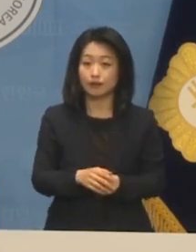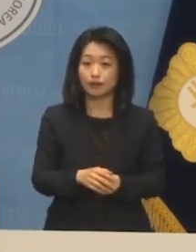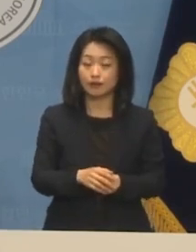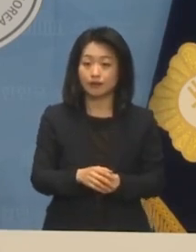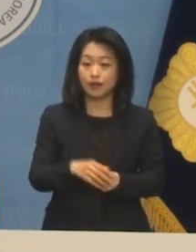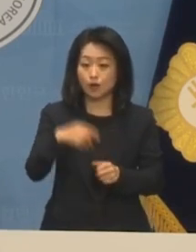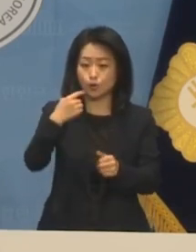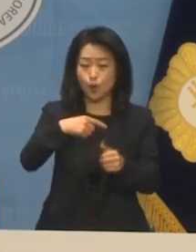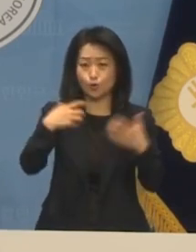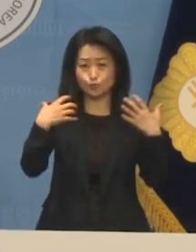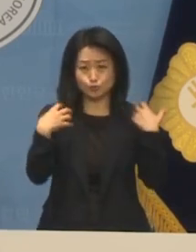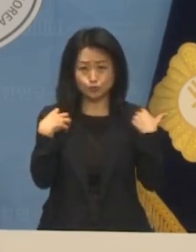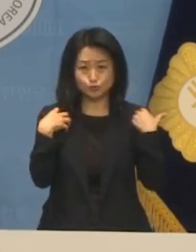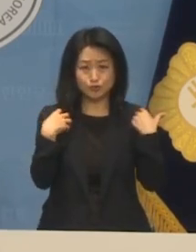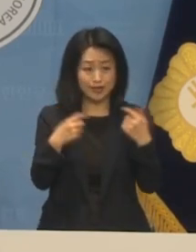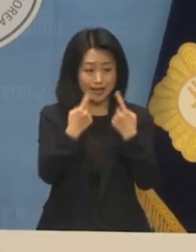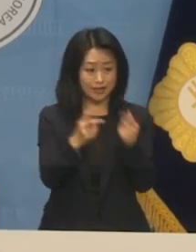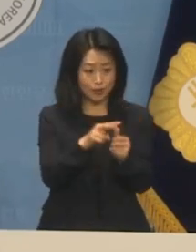못하는 교육부입니다.